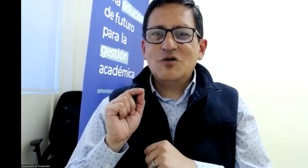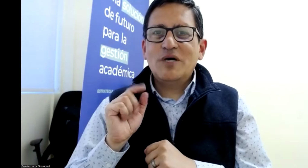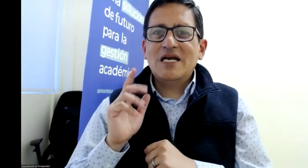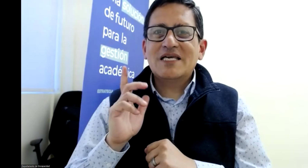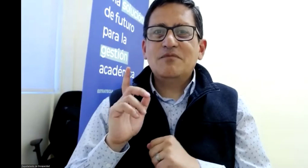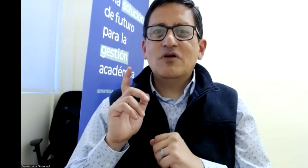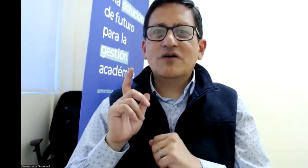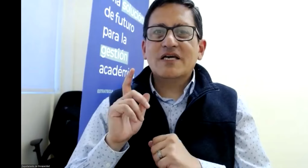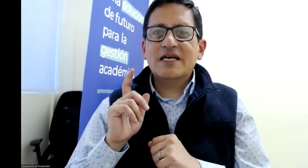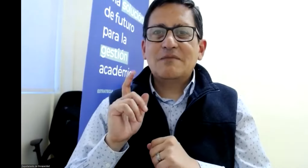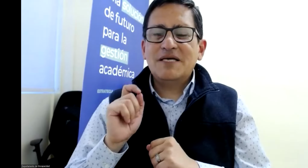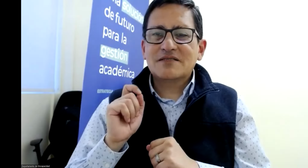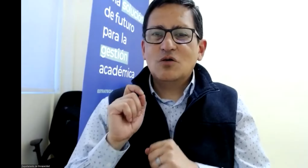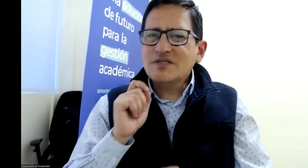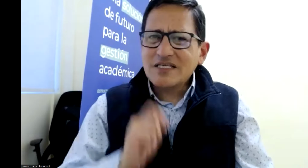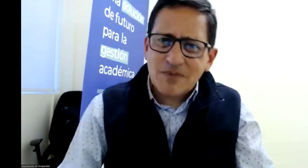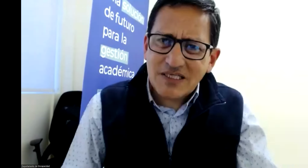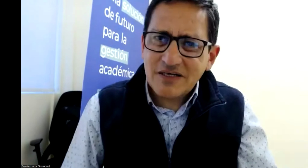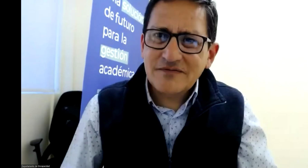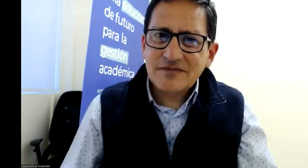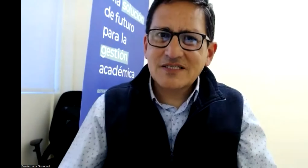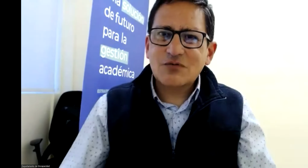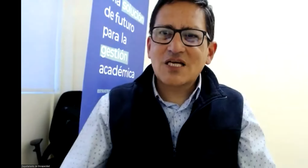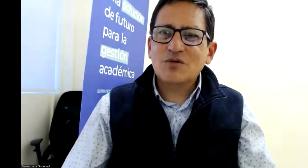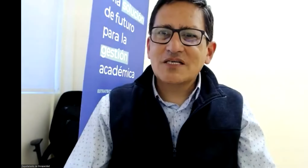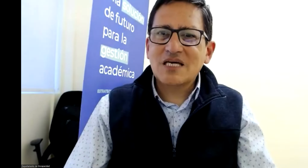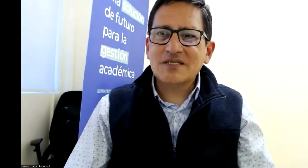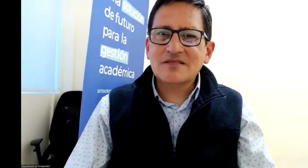vamos a tomar el ejemplo de lo que era el mes ¿cómo se dice mes? ver ¿quién se acuerda cómo se decía mes?